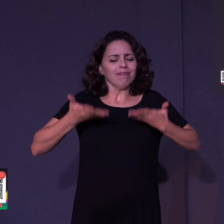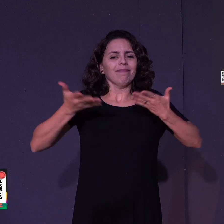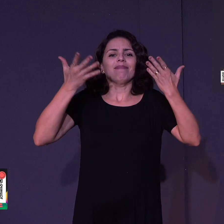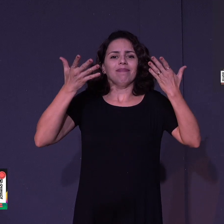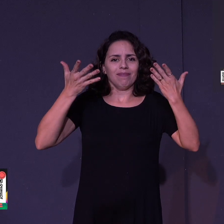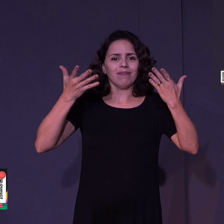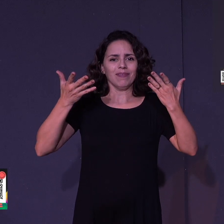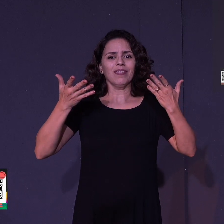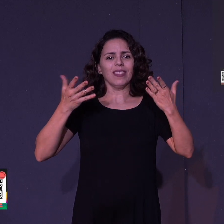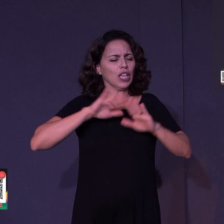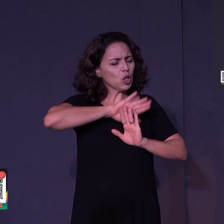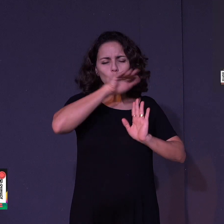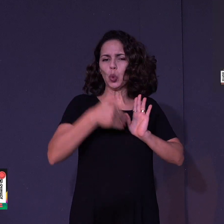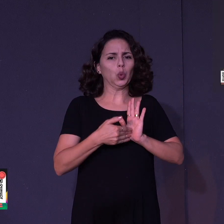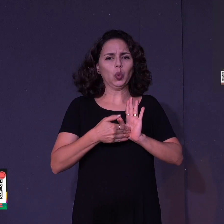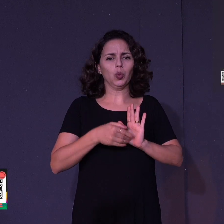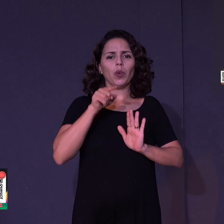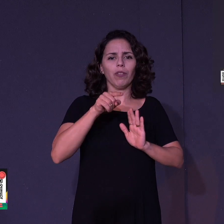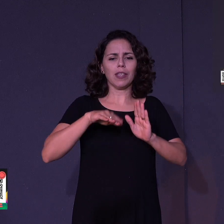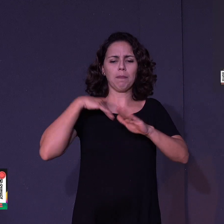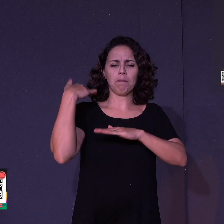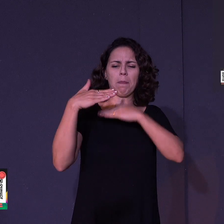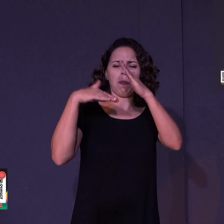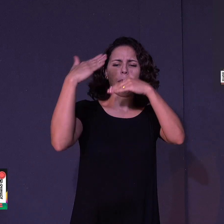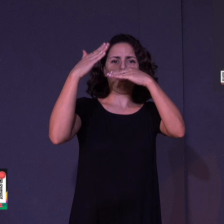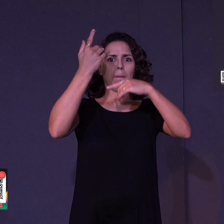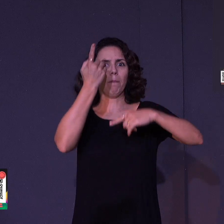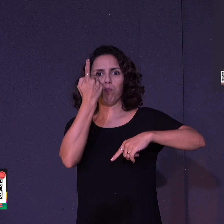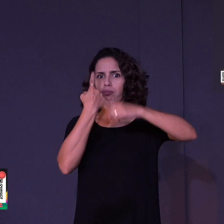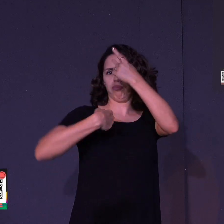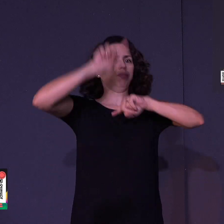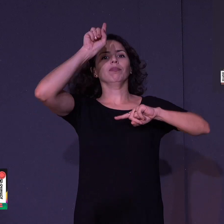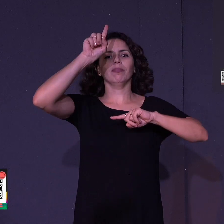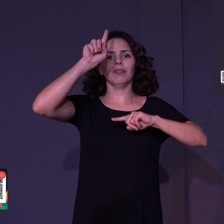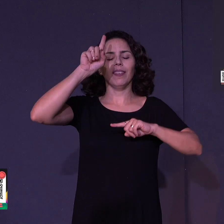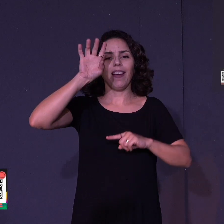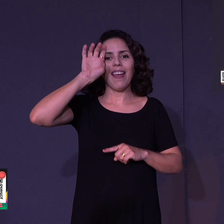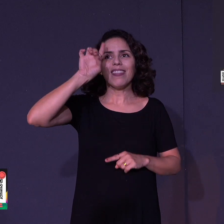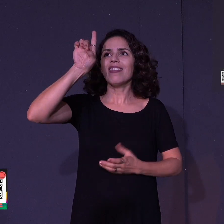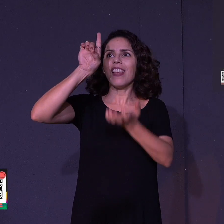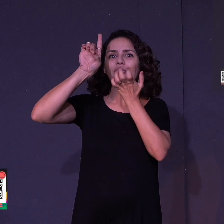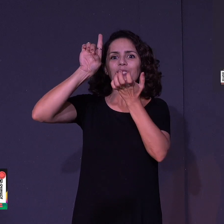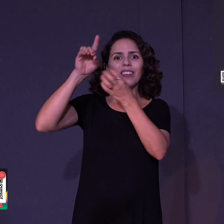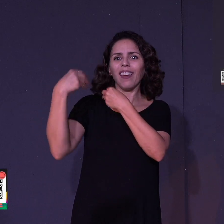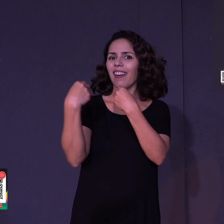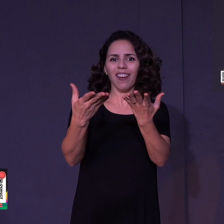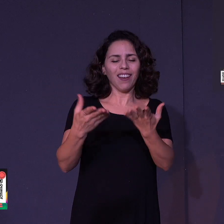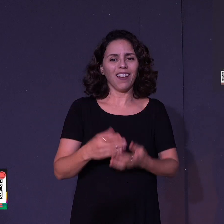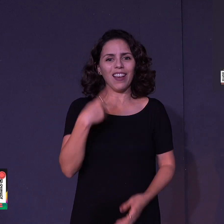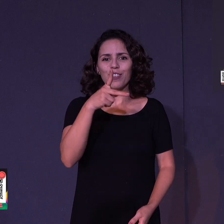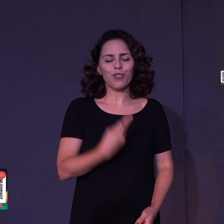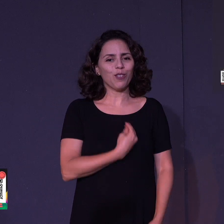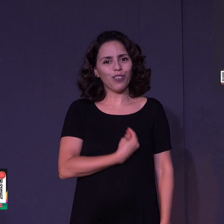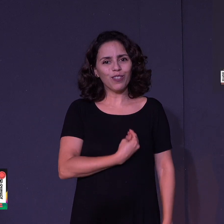áreas. Assim você será próspero. É isso que Deus quer fazer comigo e com você, em todas as áreas.